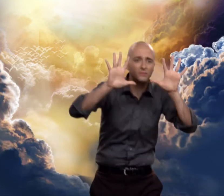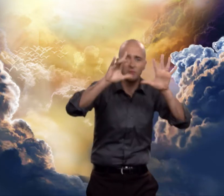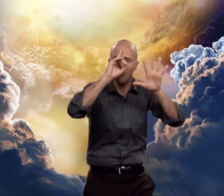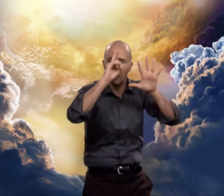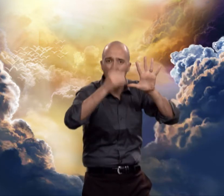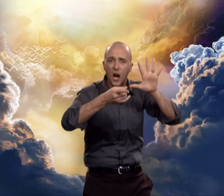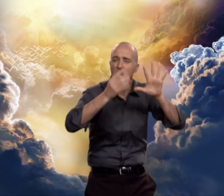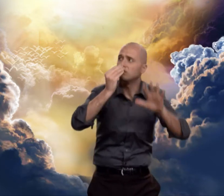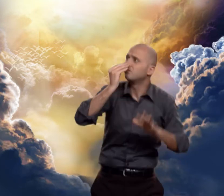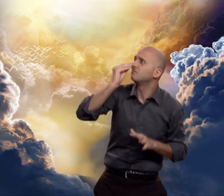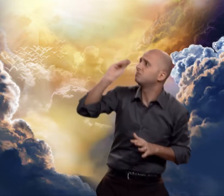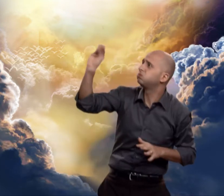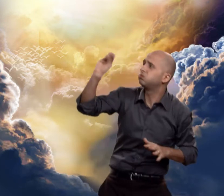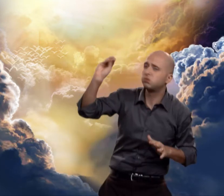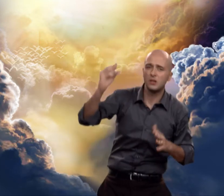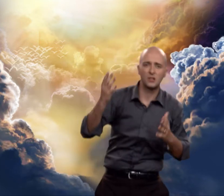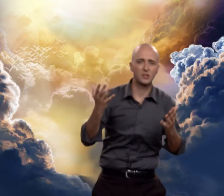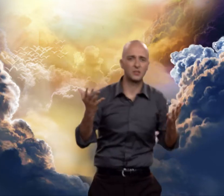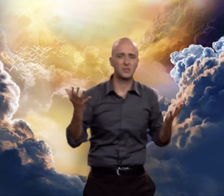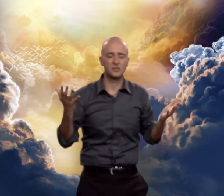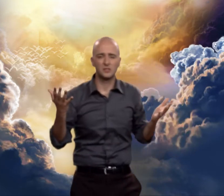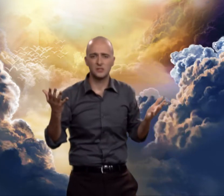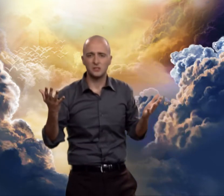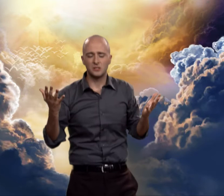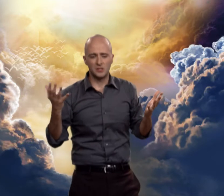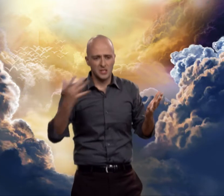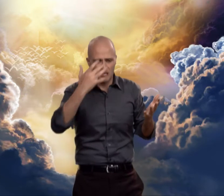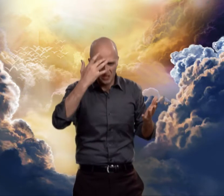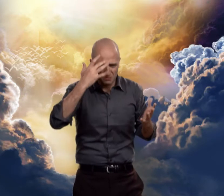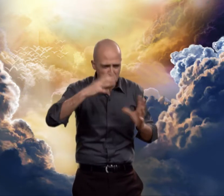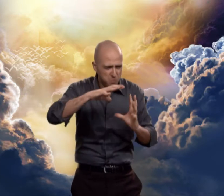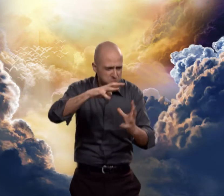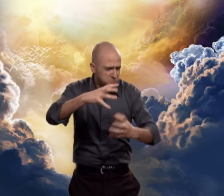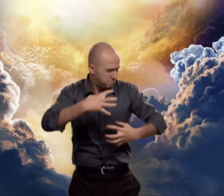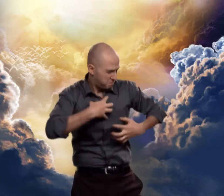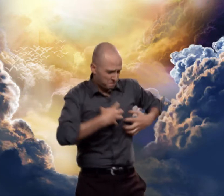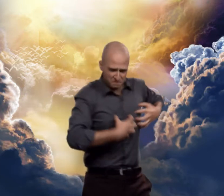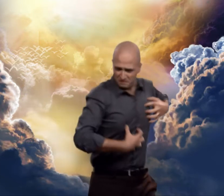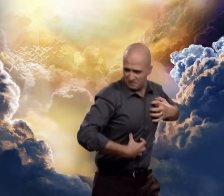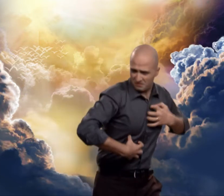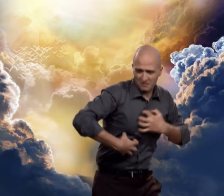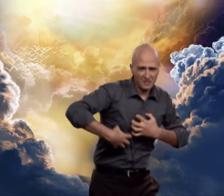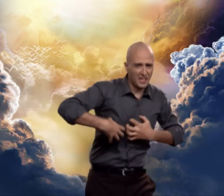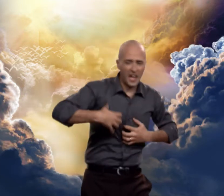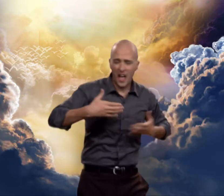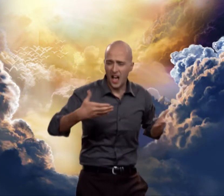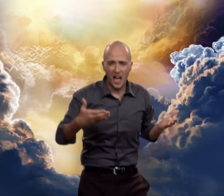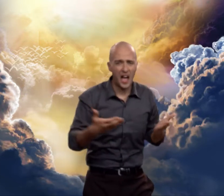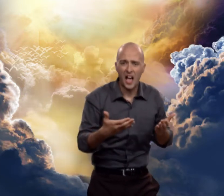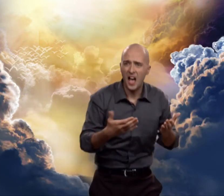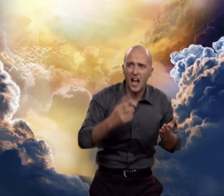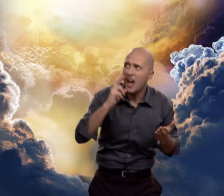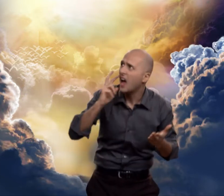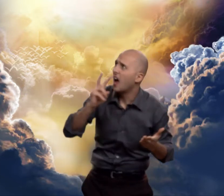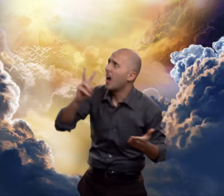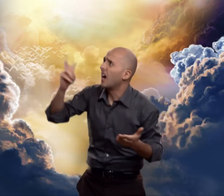Deus vivo. Percebem que estiveram lutando contra Deus. Líderes religiosos conduziram pessoas